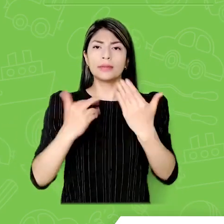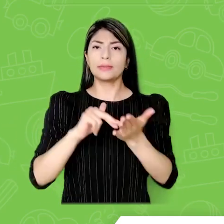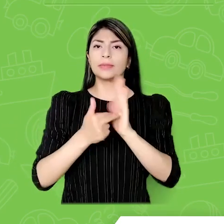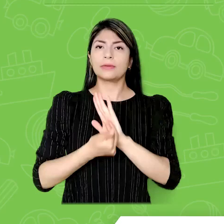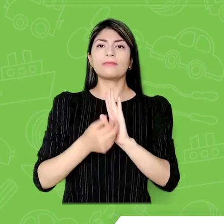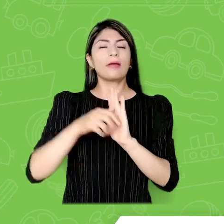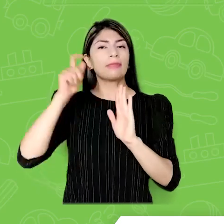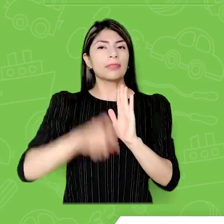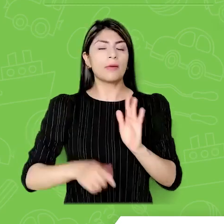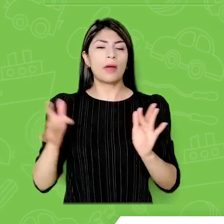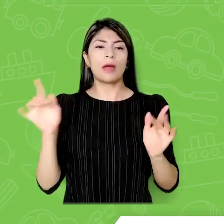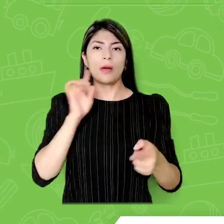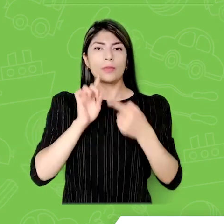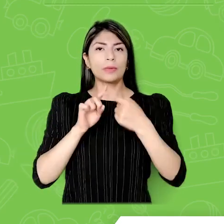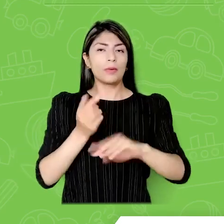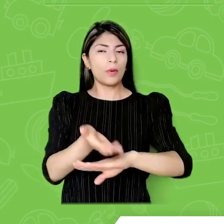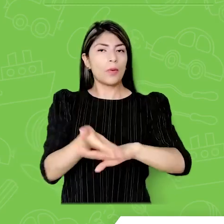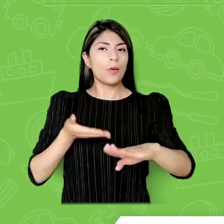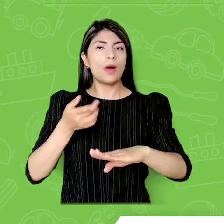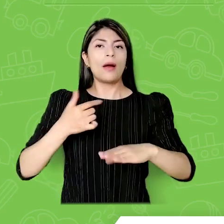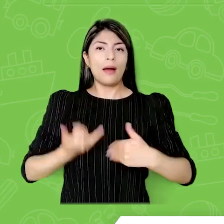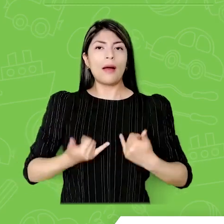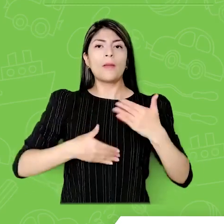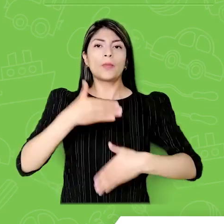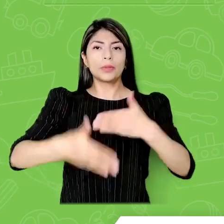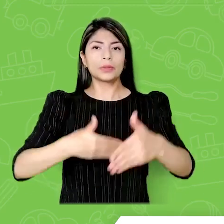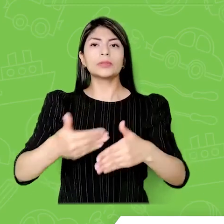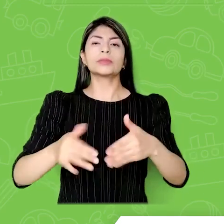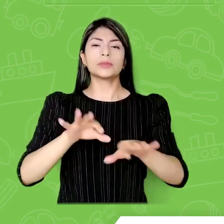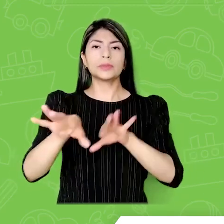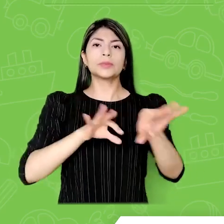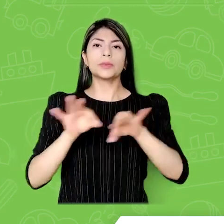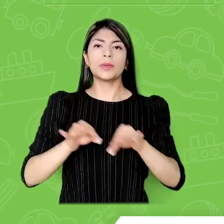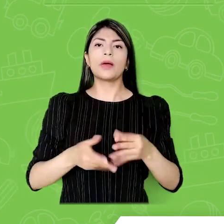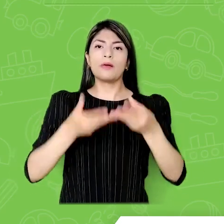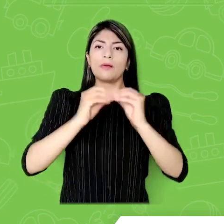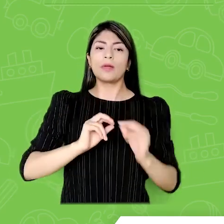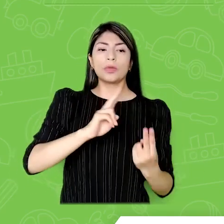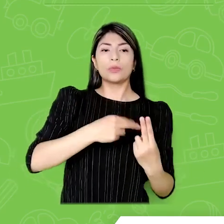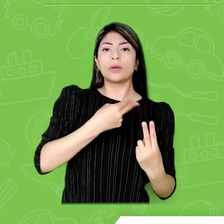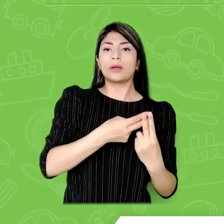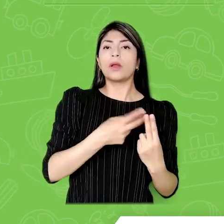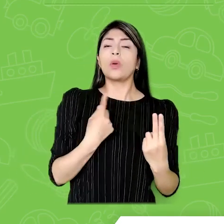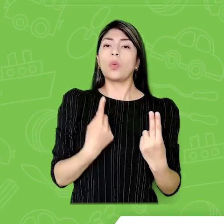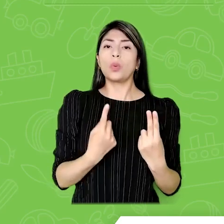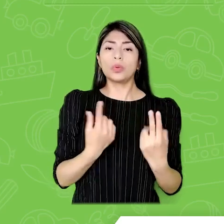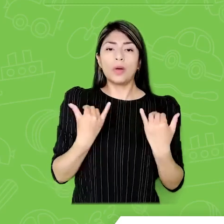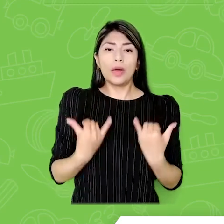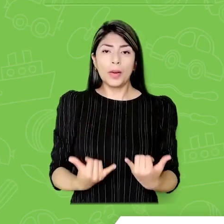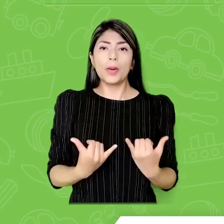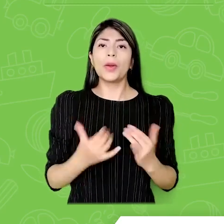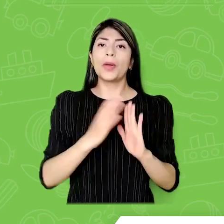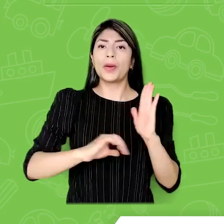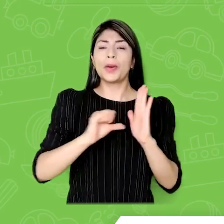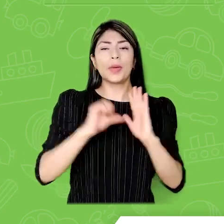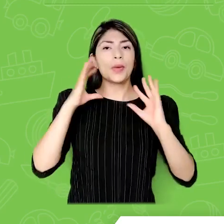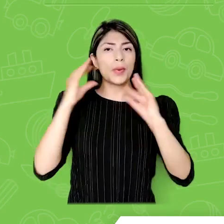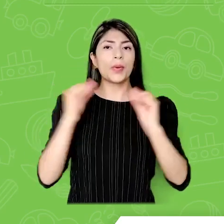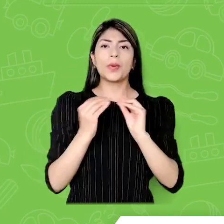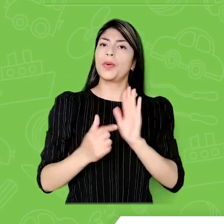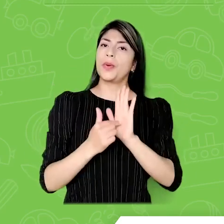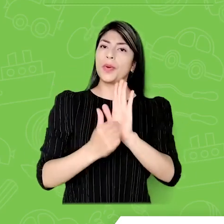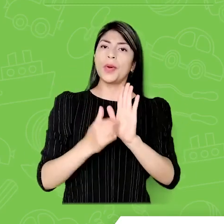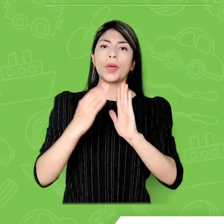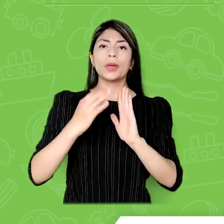términos del numeral 1 del presente artículo de este acuerdo. Con relación al dominio del idioma inglés por parte de los aspirantes a los que